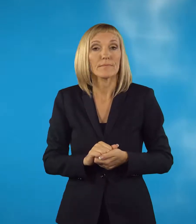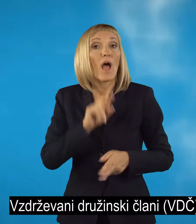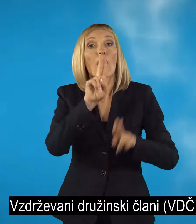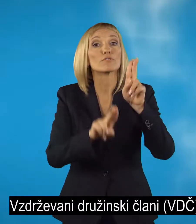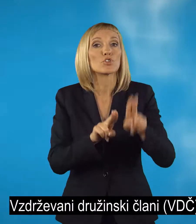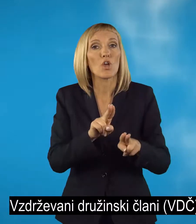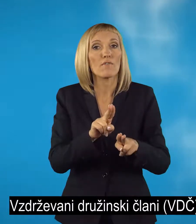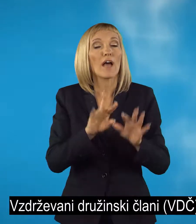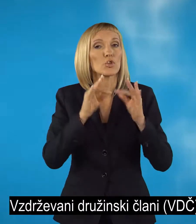Vzdrževani družinski člani.